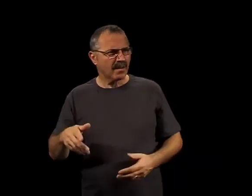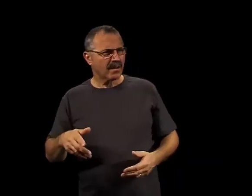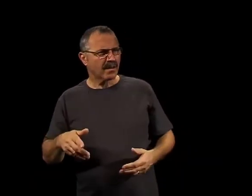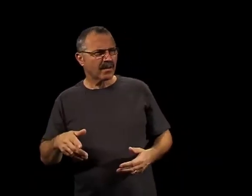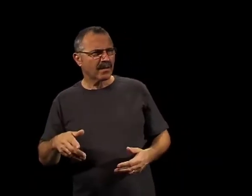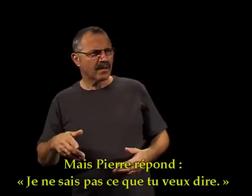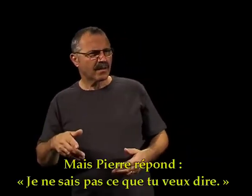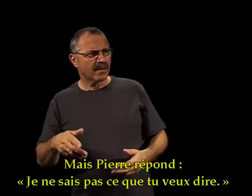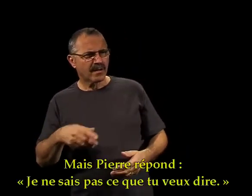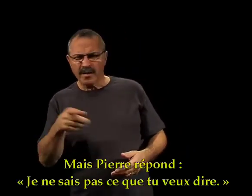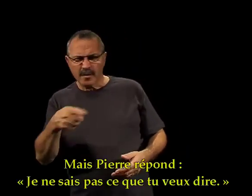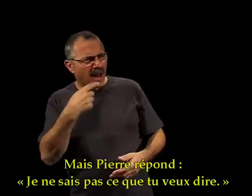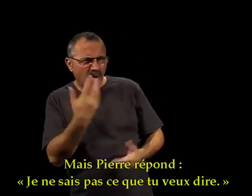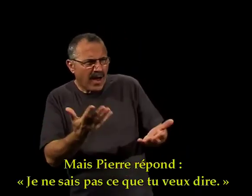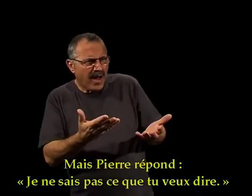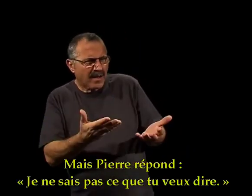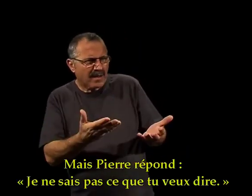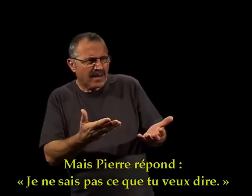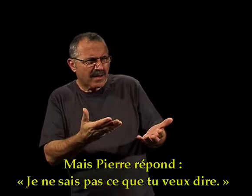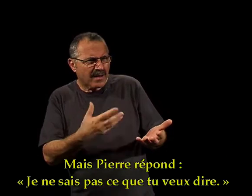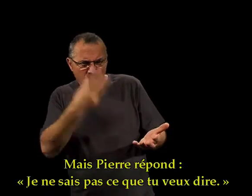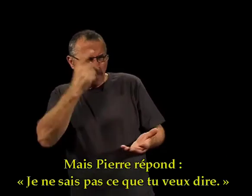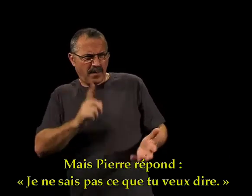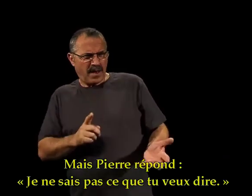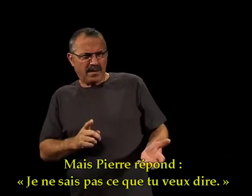Mais Pierre répond: « Je ne sais pas ce que tu veux dire. »